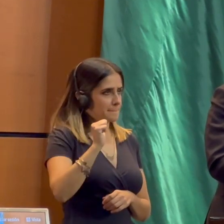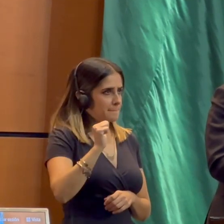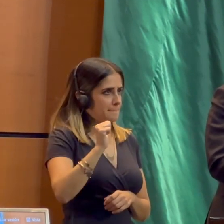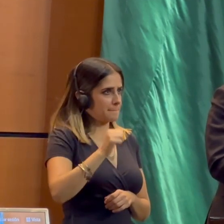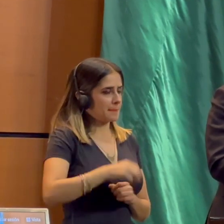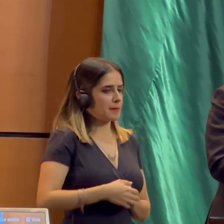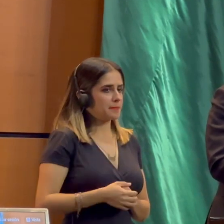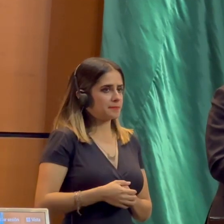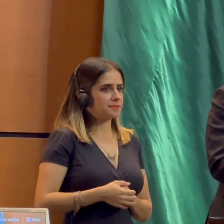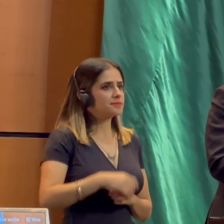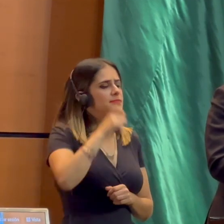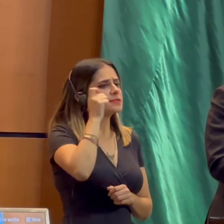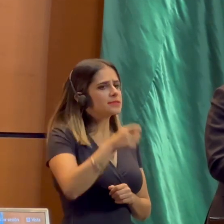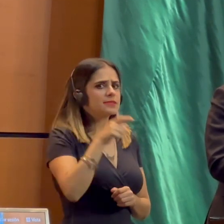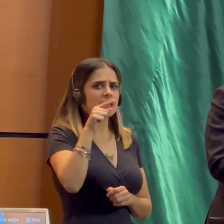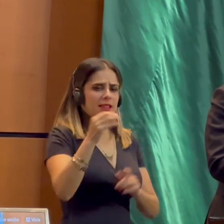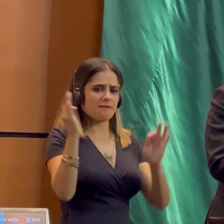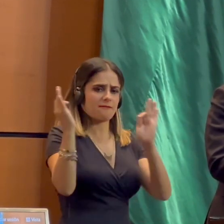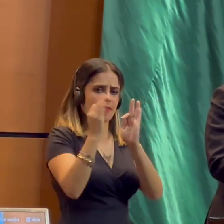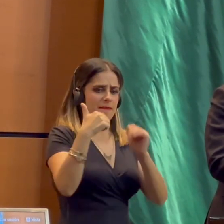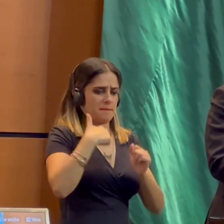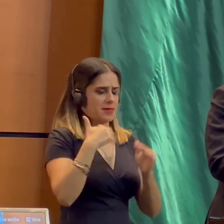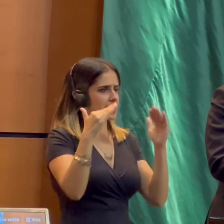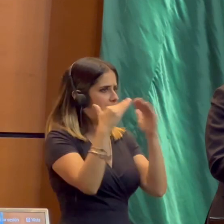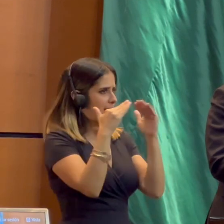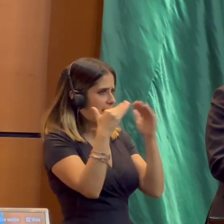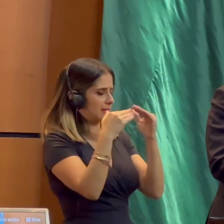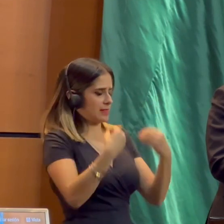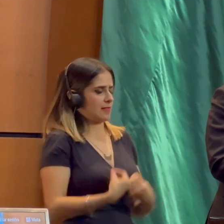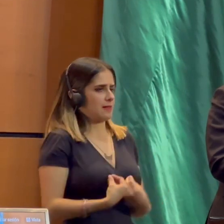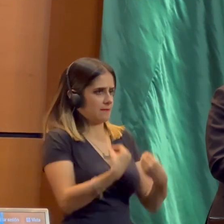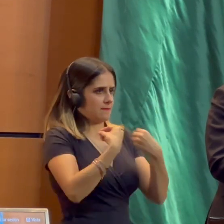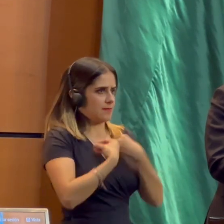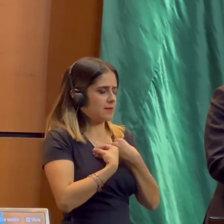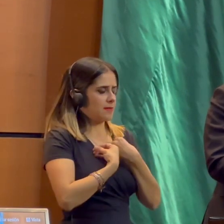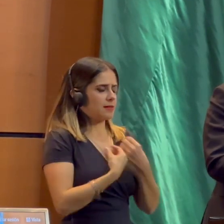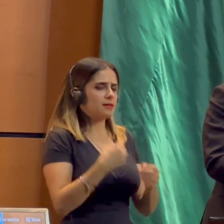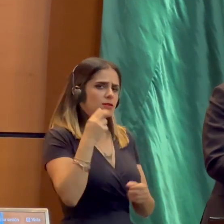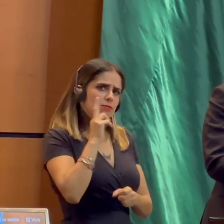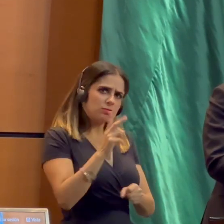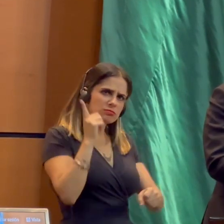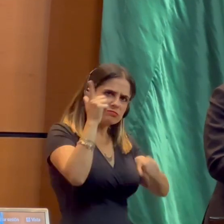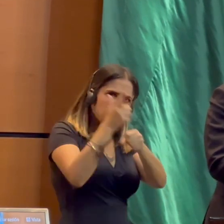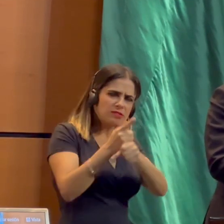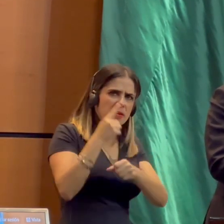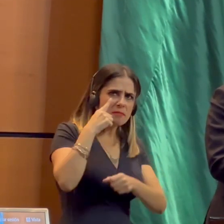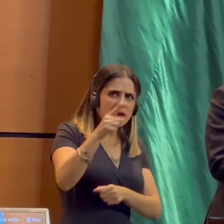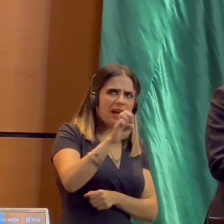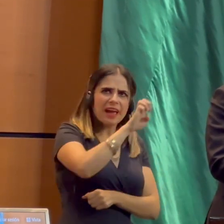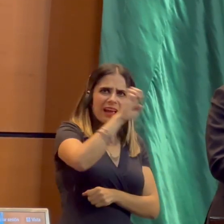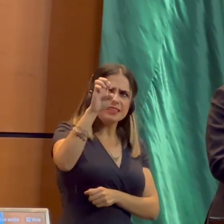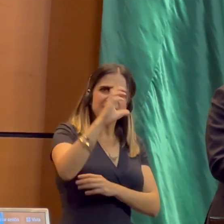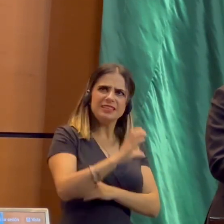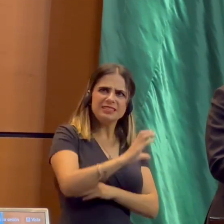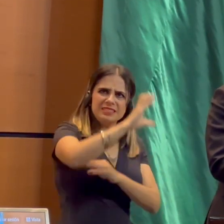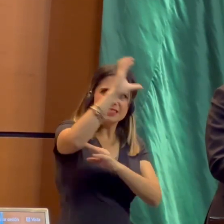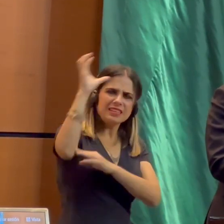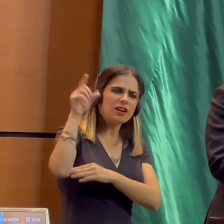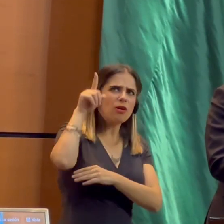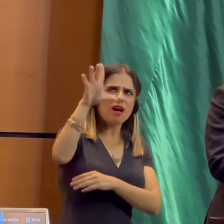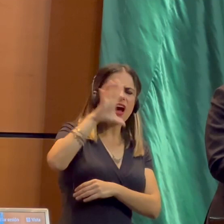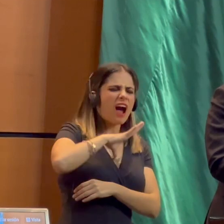没後の西の空に異様な物体が浮いていることに気がつきました。天体望遠鏡のサブスコープで見